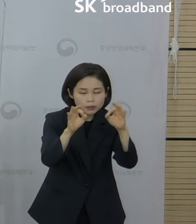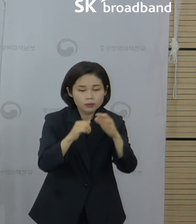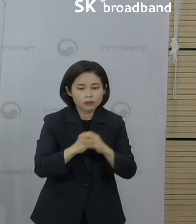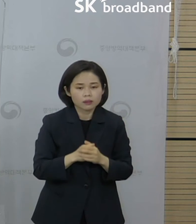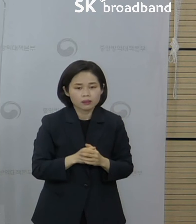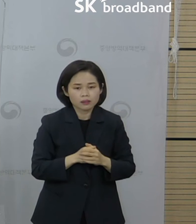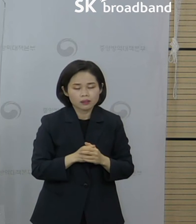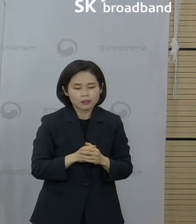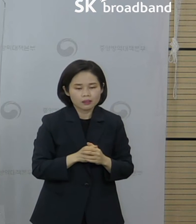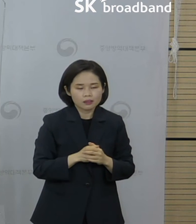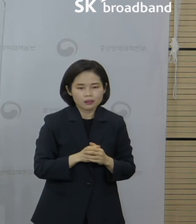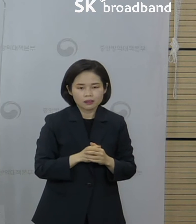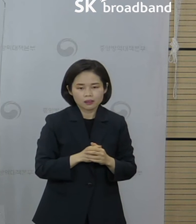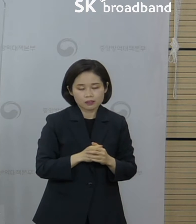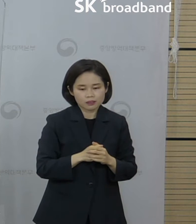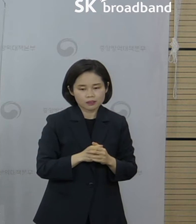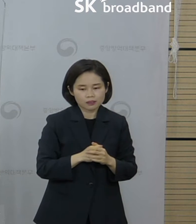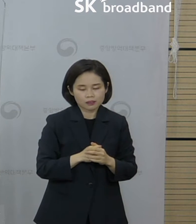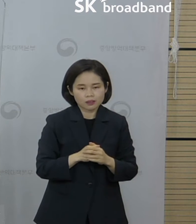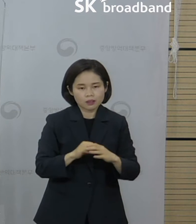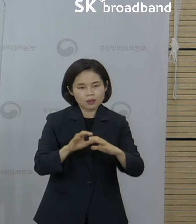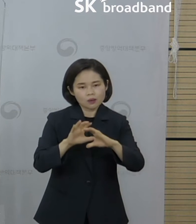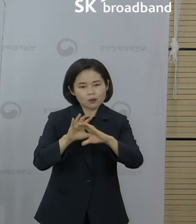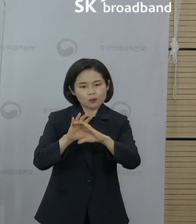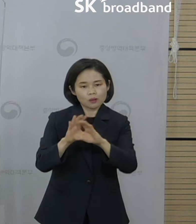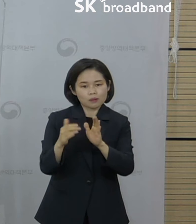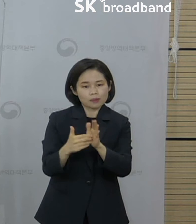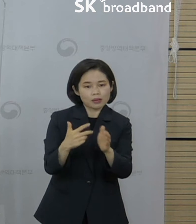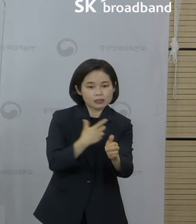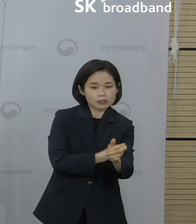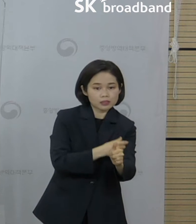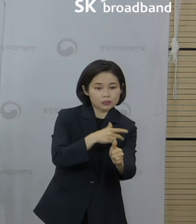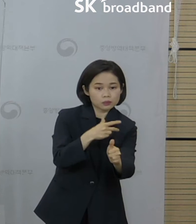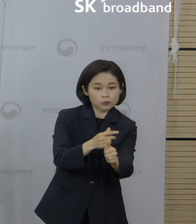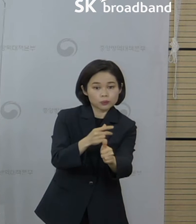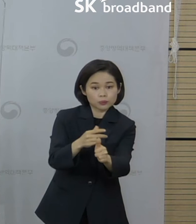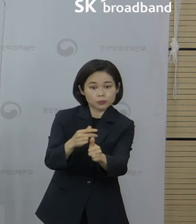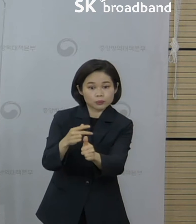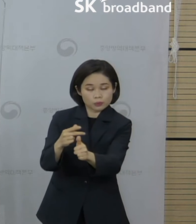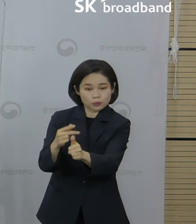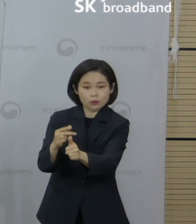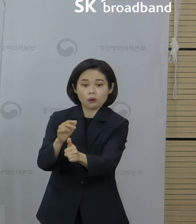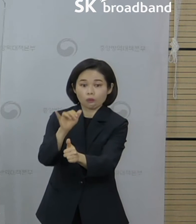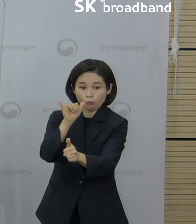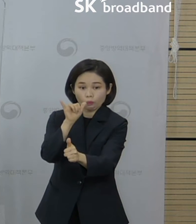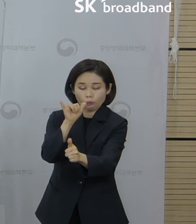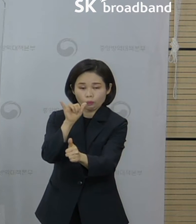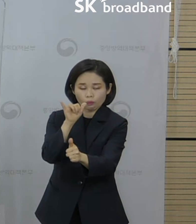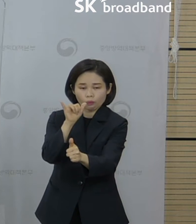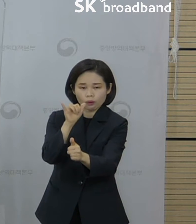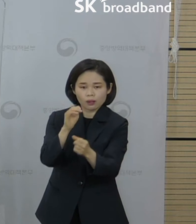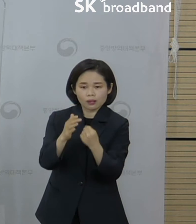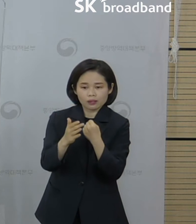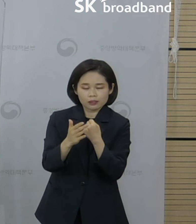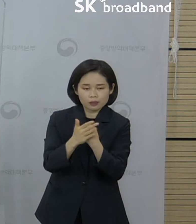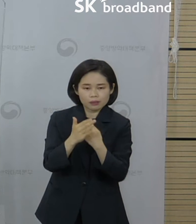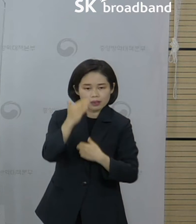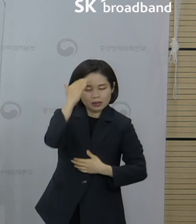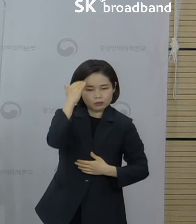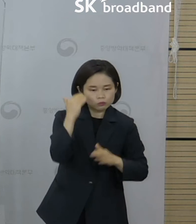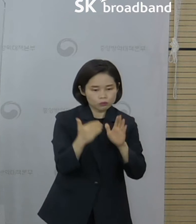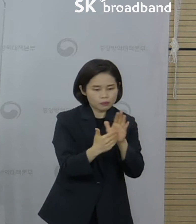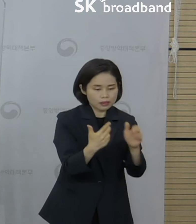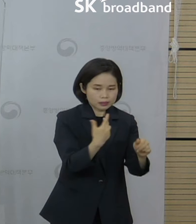정기적으로 코로나 백신 접종이 실시될 가능성이 높은 상황임에 따라 국산 백신